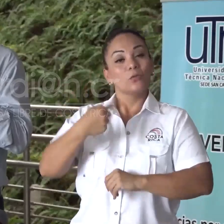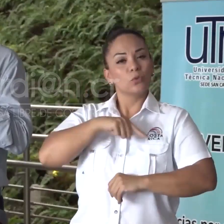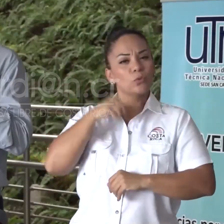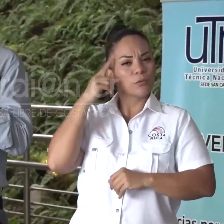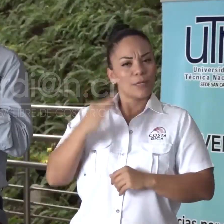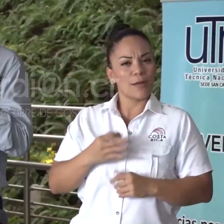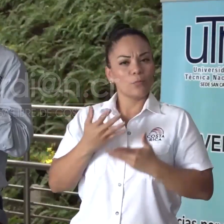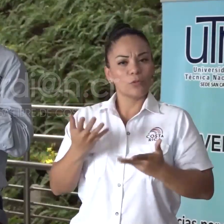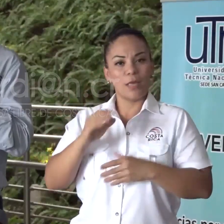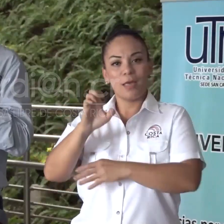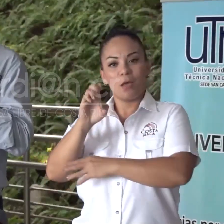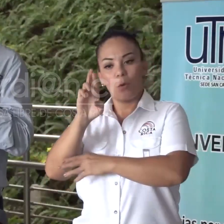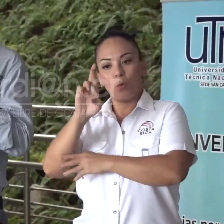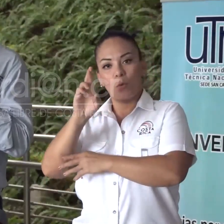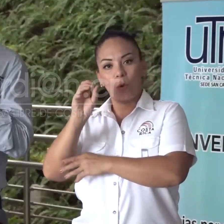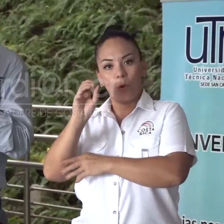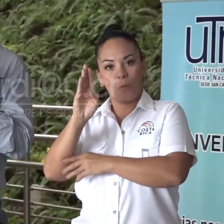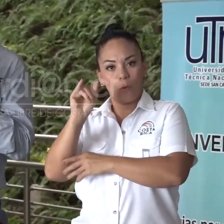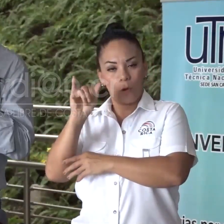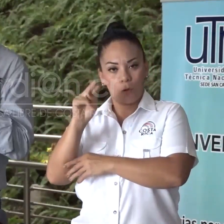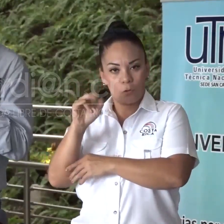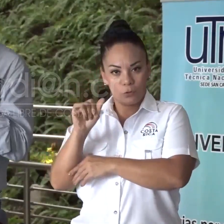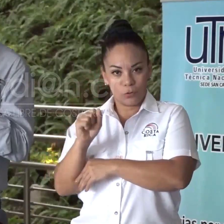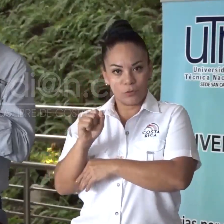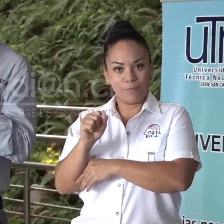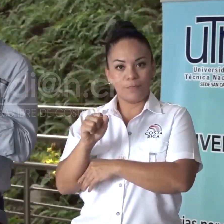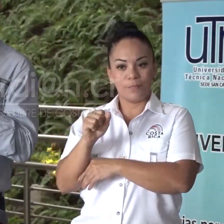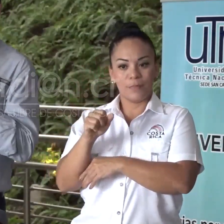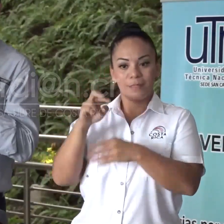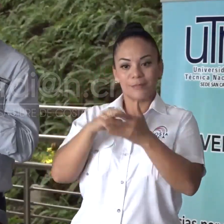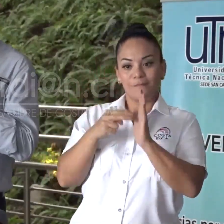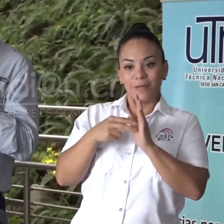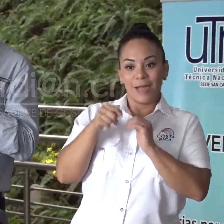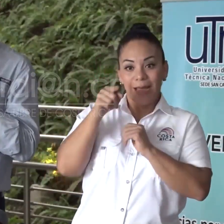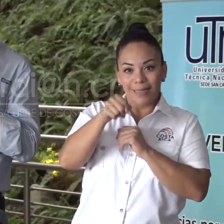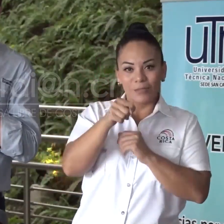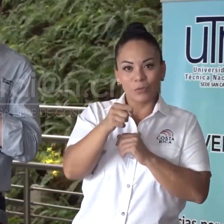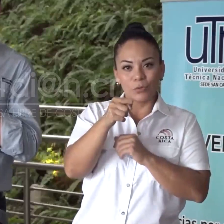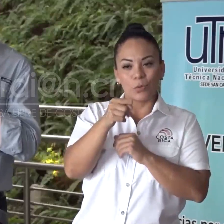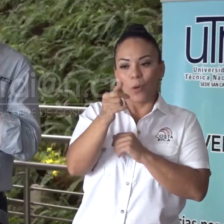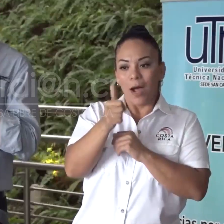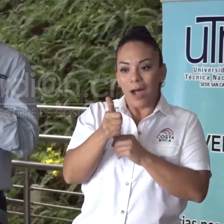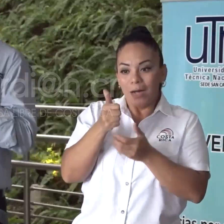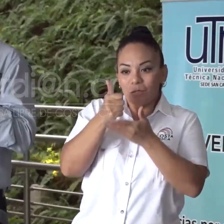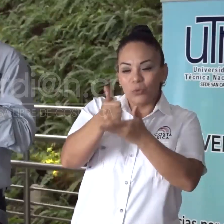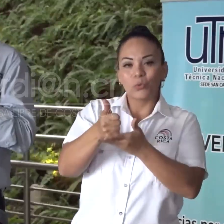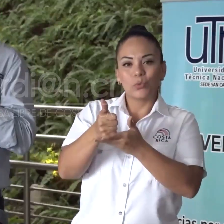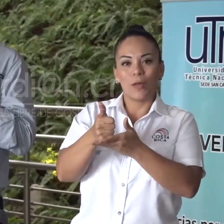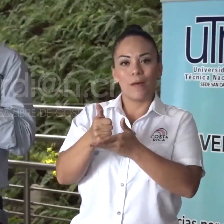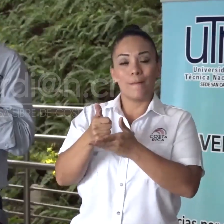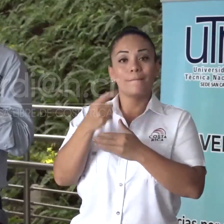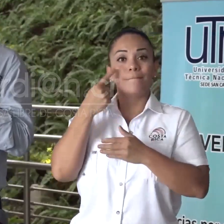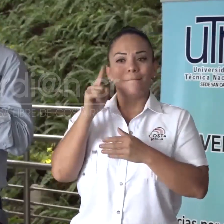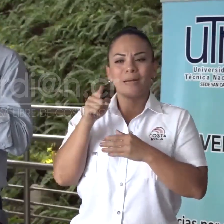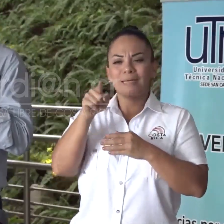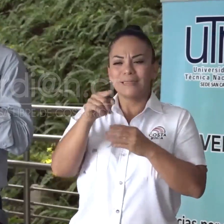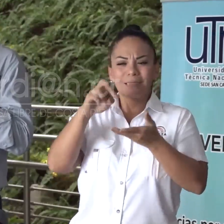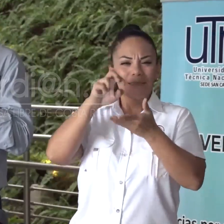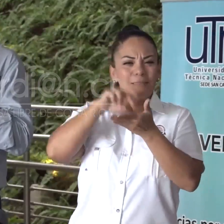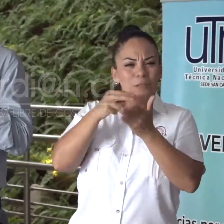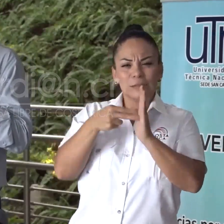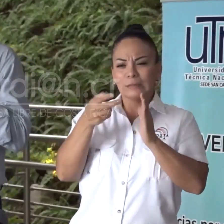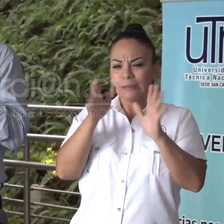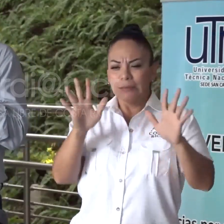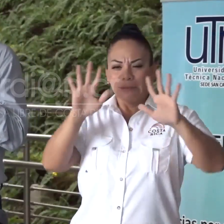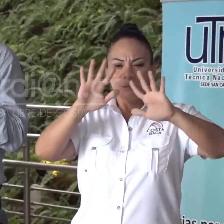que los eurobonos, sacar esa sombra negra del horizonte económico de Costa Rica, es decir, si vamos